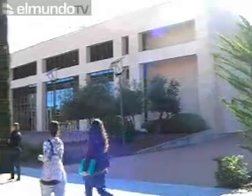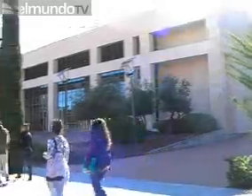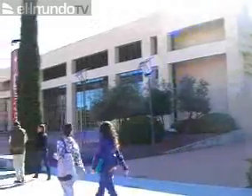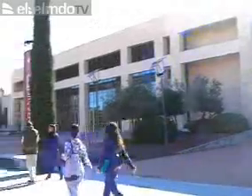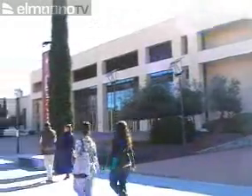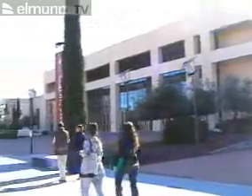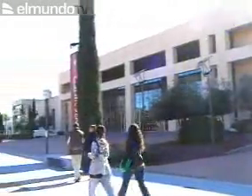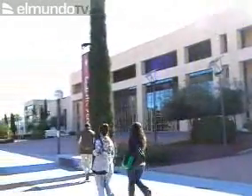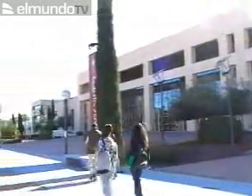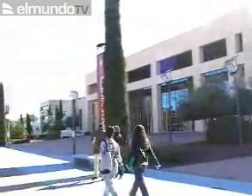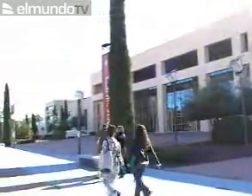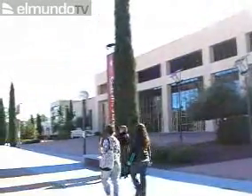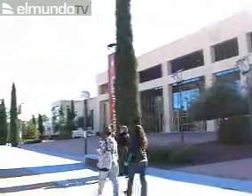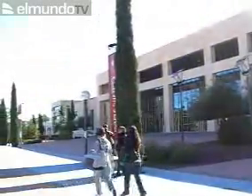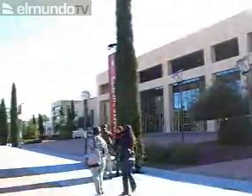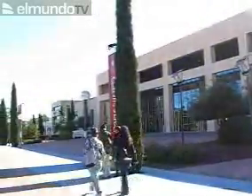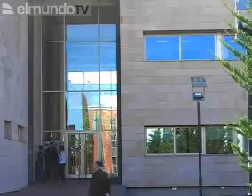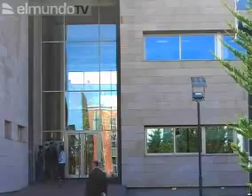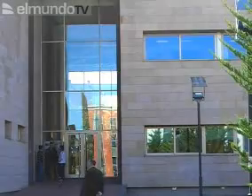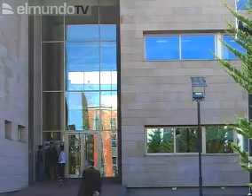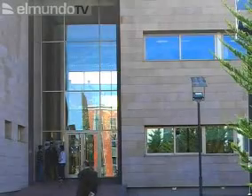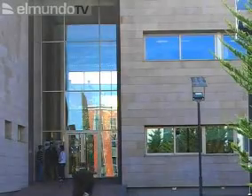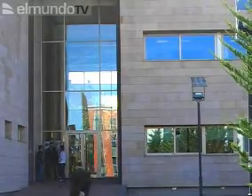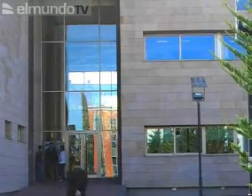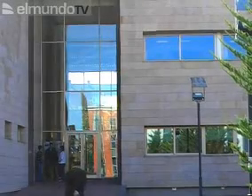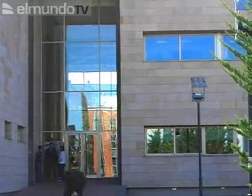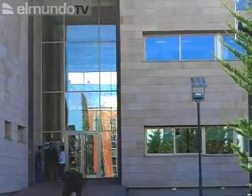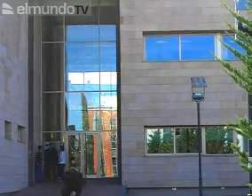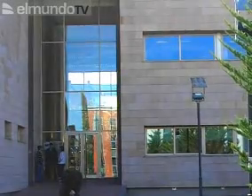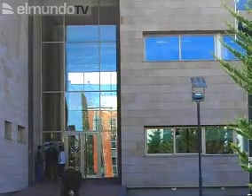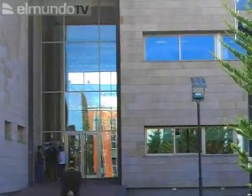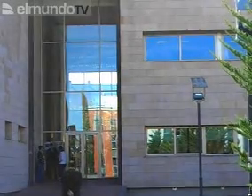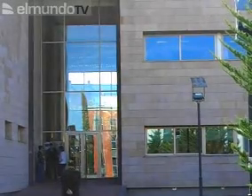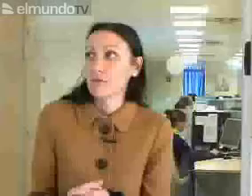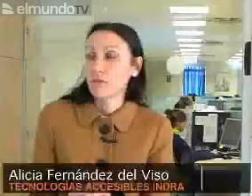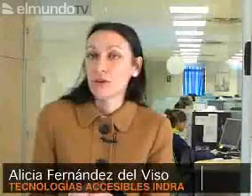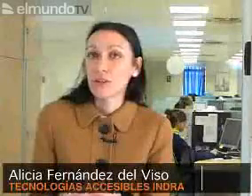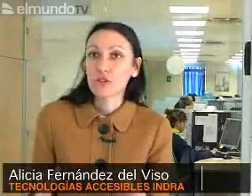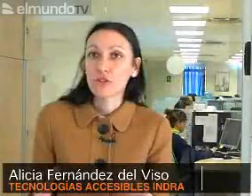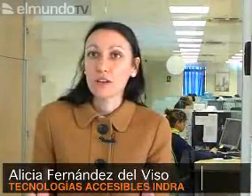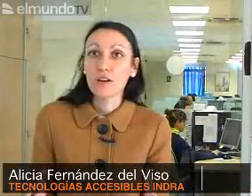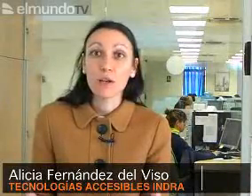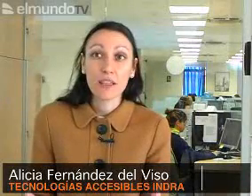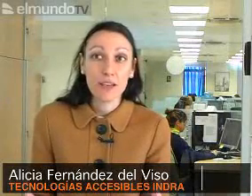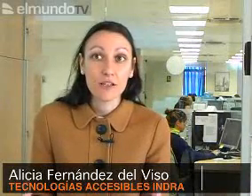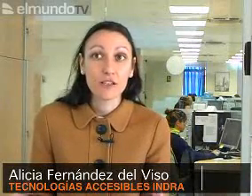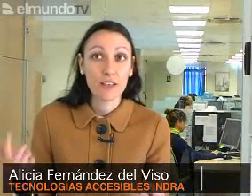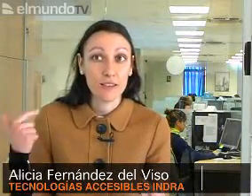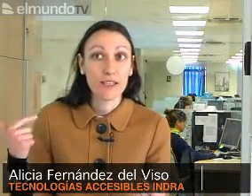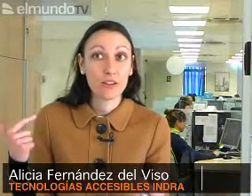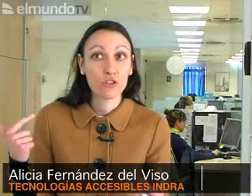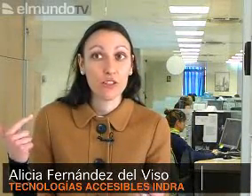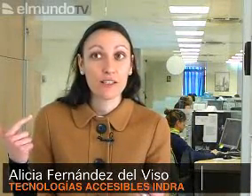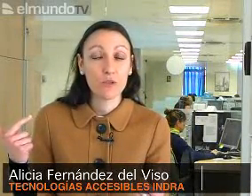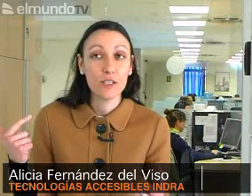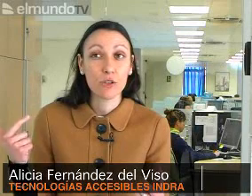discapacidad auditiva puedan entender los mensajes en lugares públicos. En aeropuertos o en centros donde comerciales, lo que se hace es dar todas señales auditivas. Una